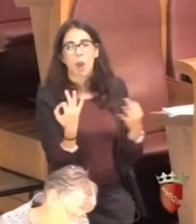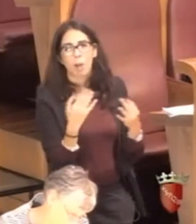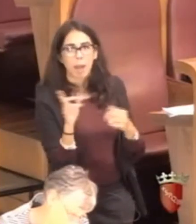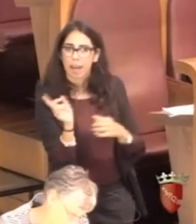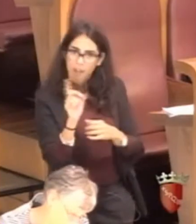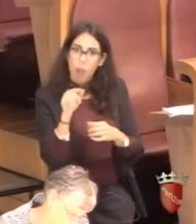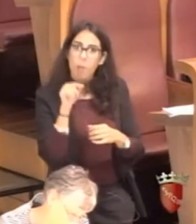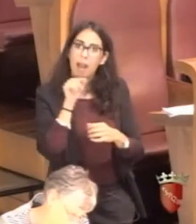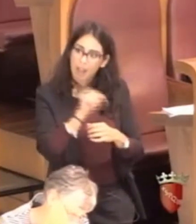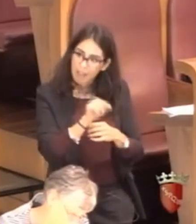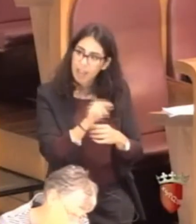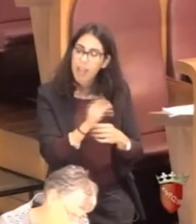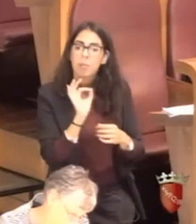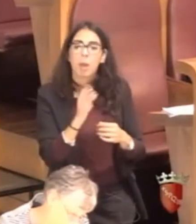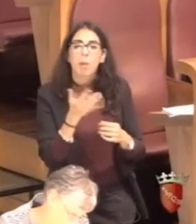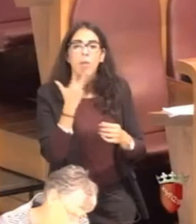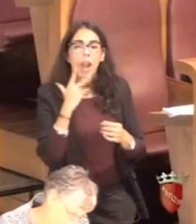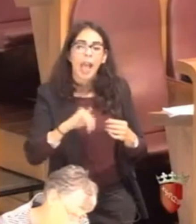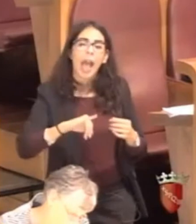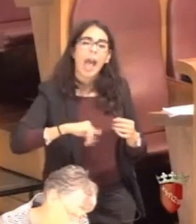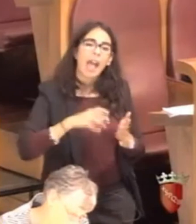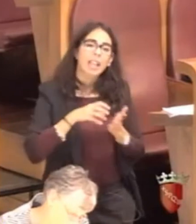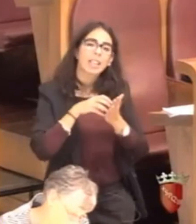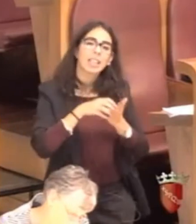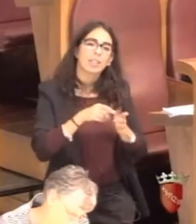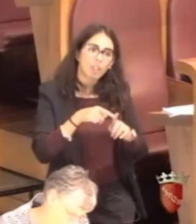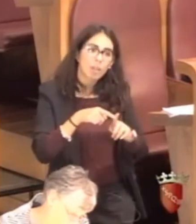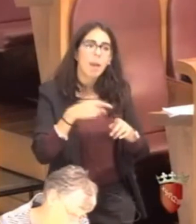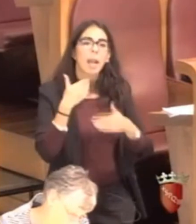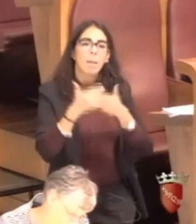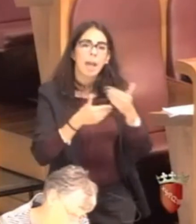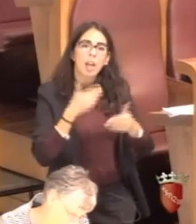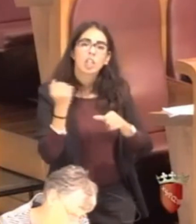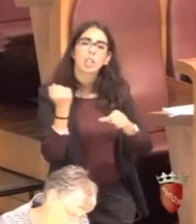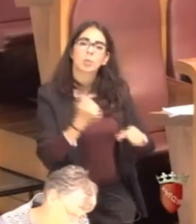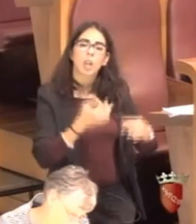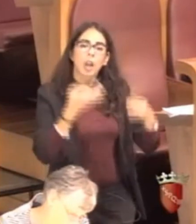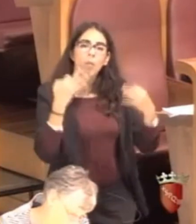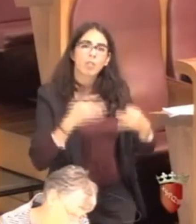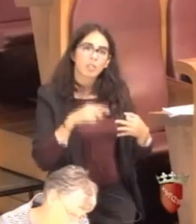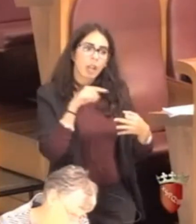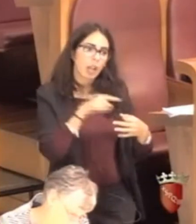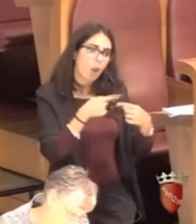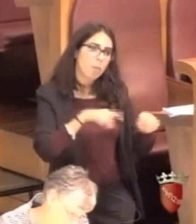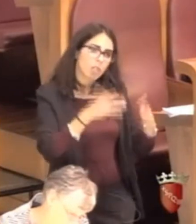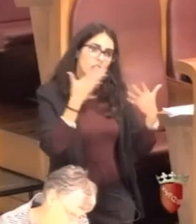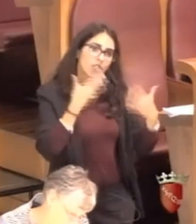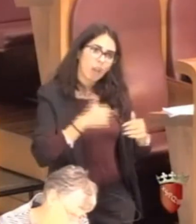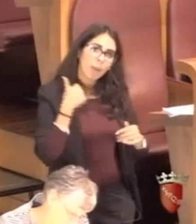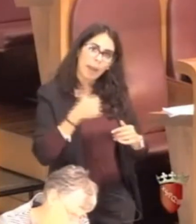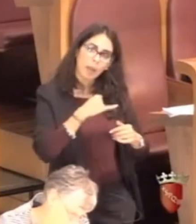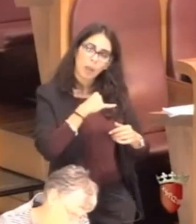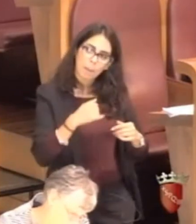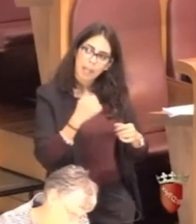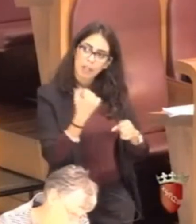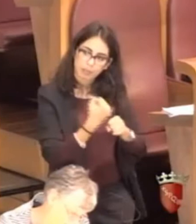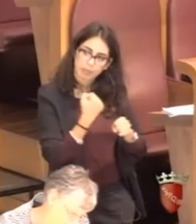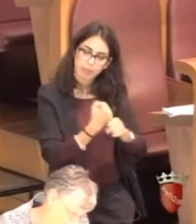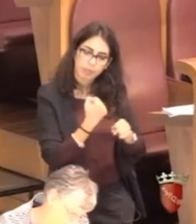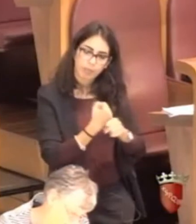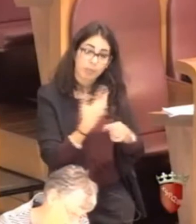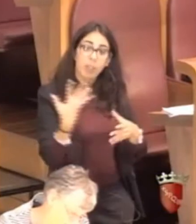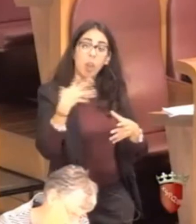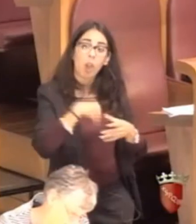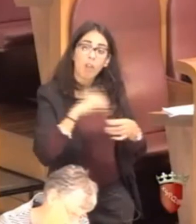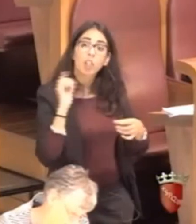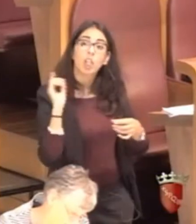quello che è il percorso istituzionale ufficiale che la Commissione stessa ha fatto da un anno e mezzo a questa parte, coinvolgendo tutte le